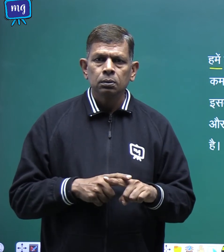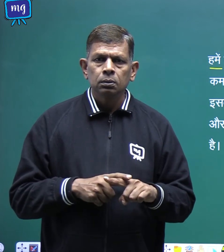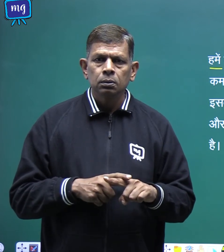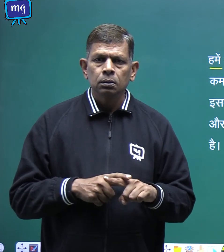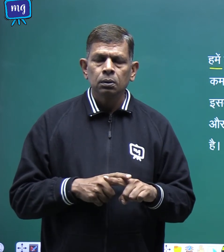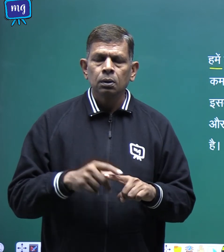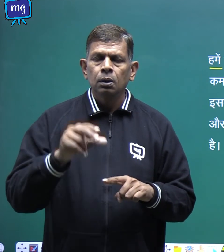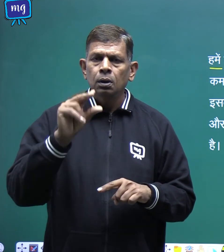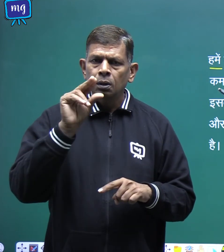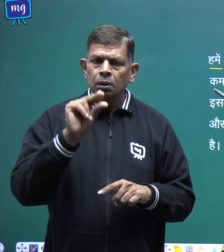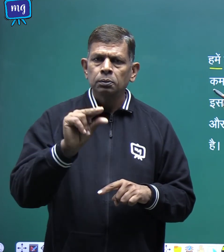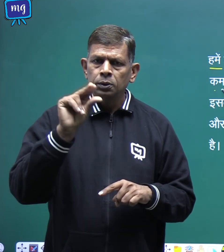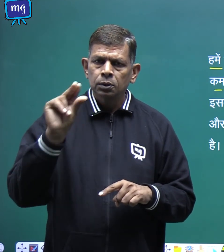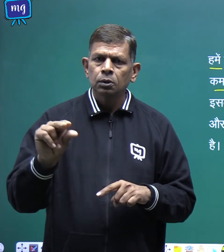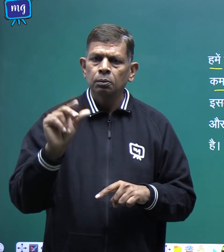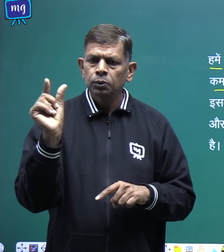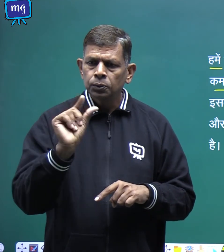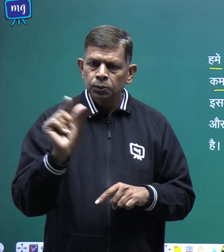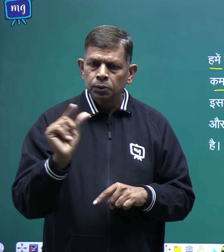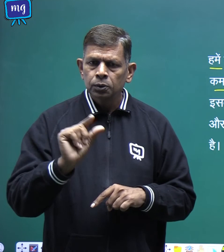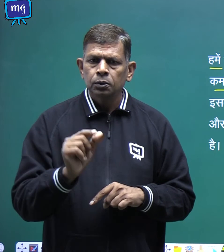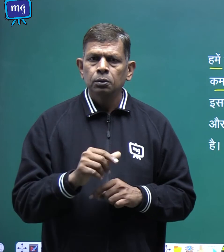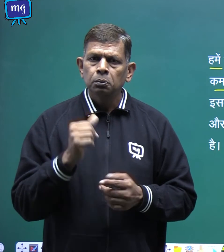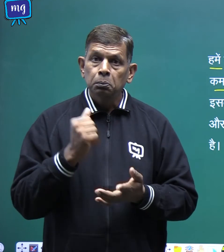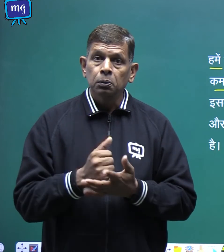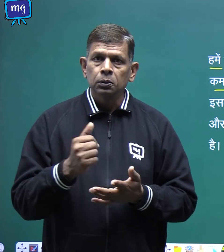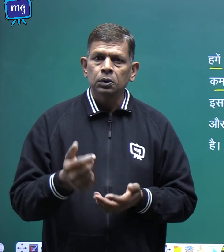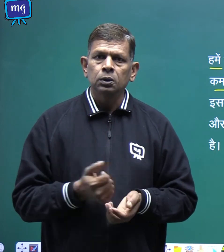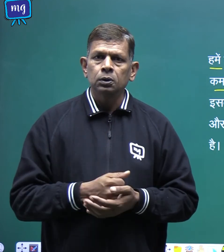कम से कम उपयोग करना चाहिए,